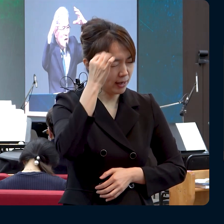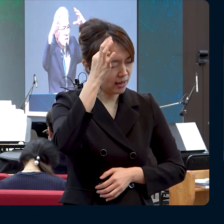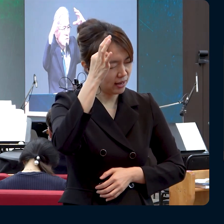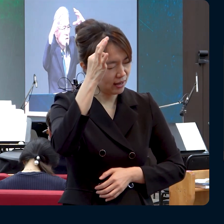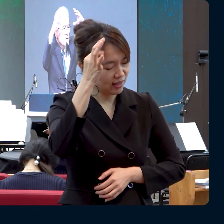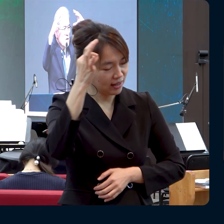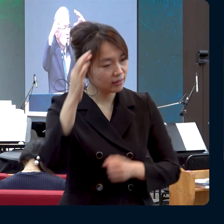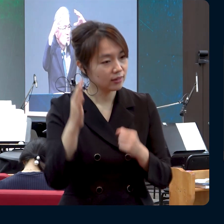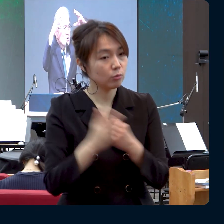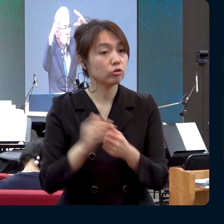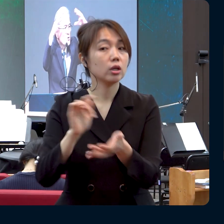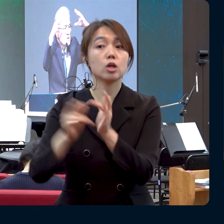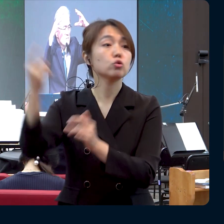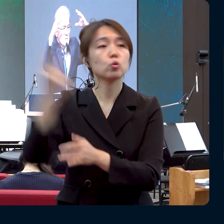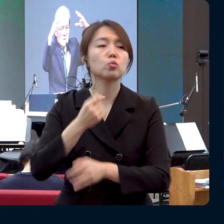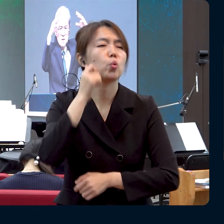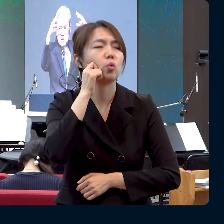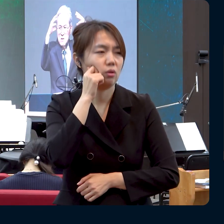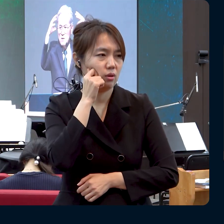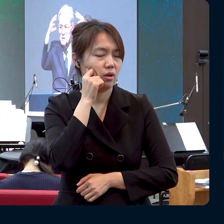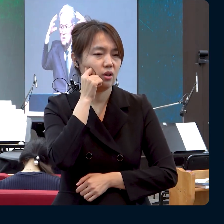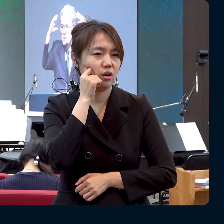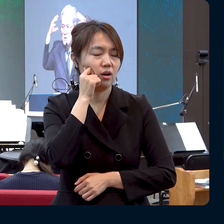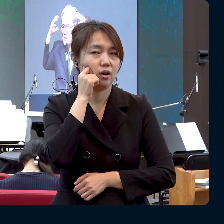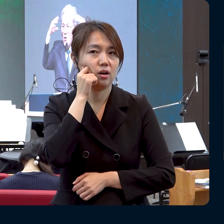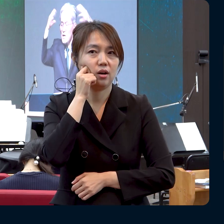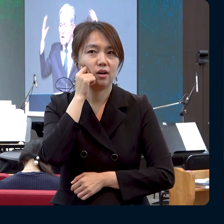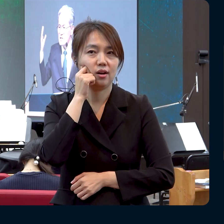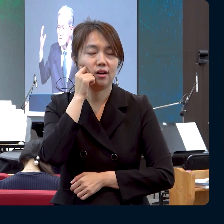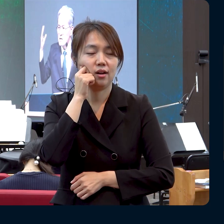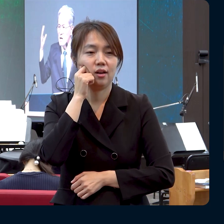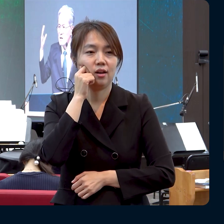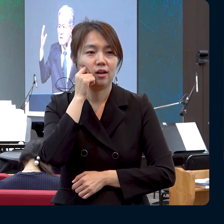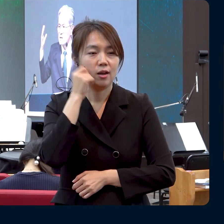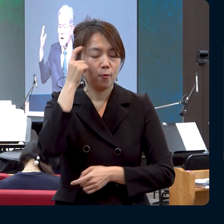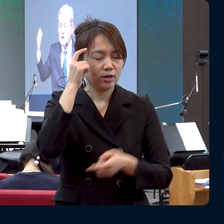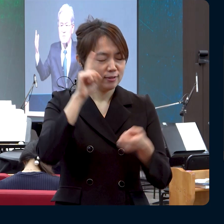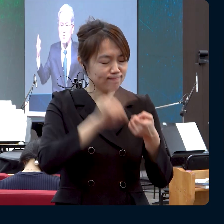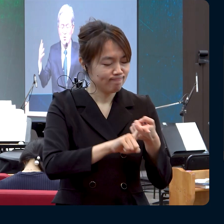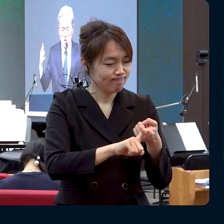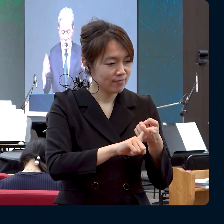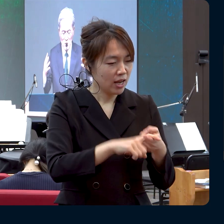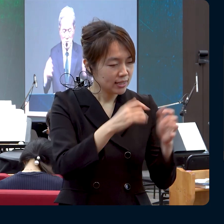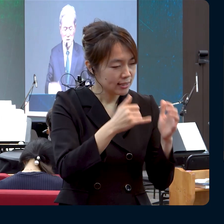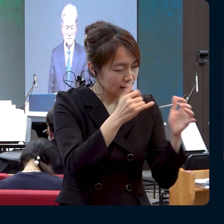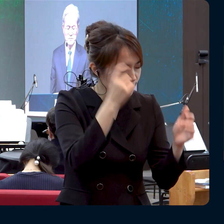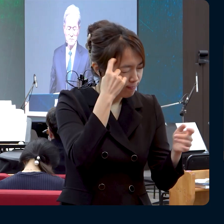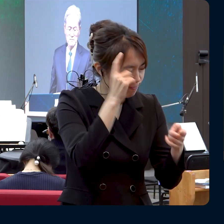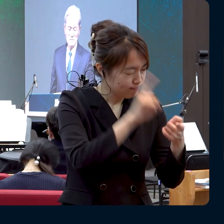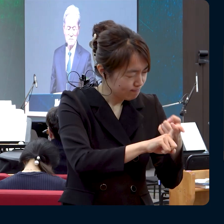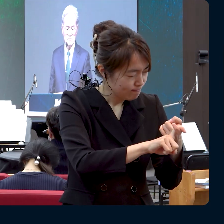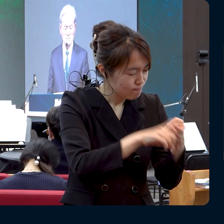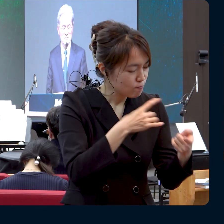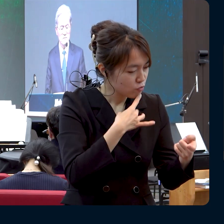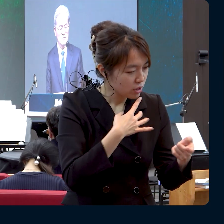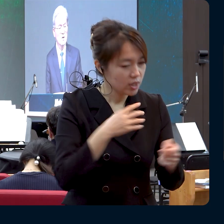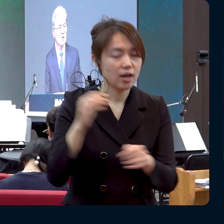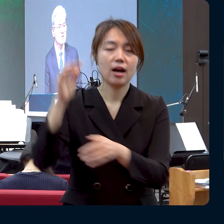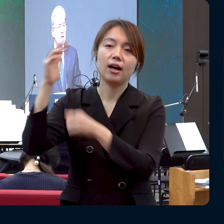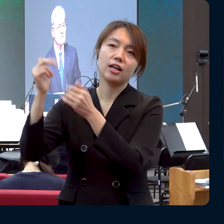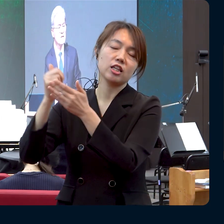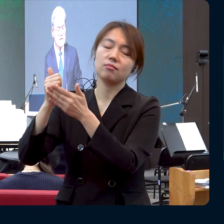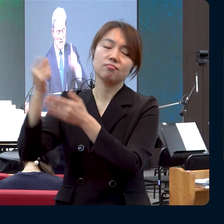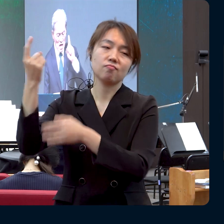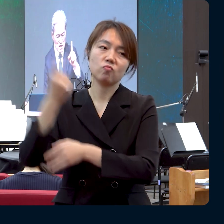온통 관심은 세속적인 욕심, 거기에 가 있으니까 하나님이 들어오실 틈이 없어요.